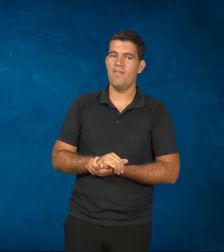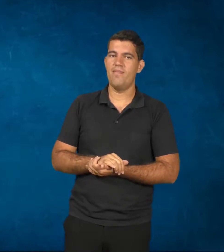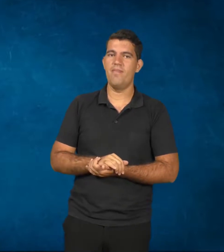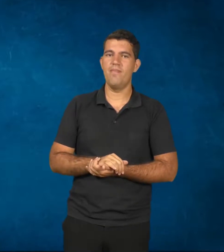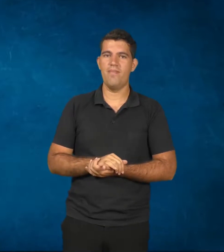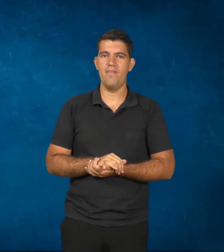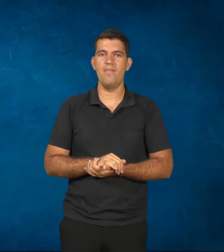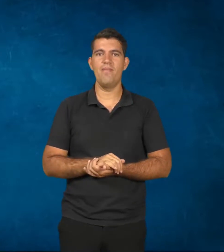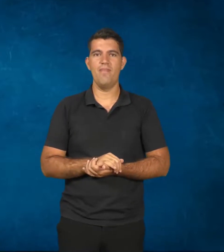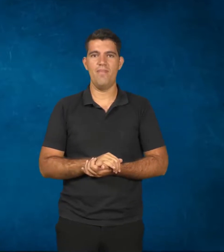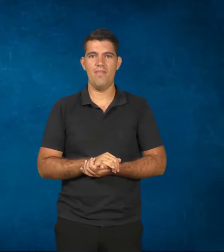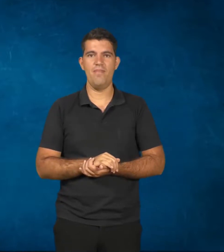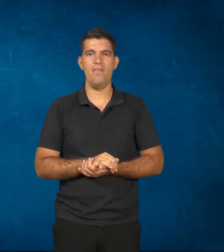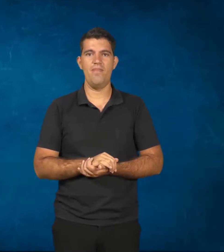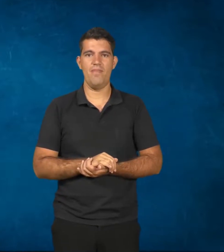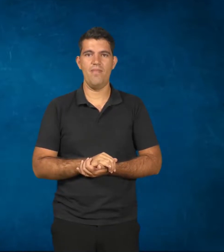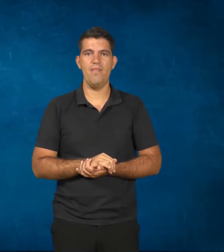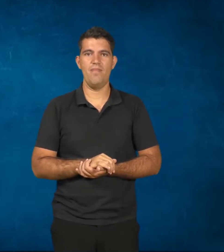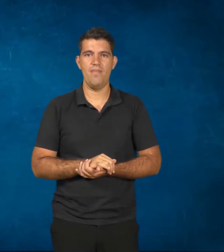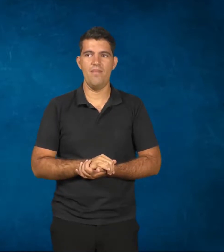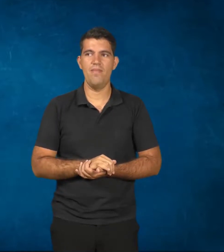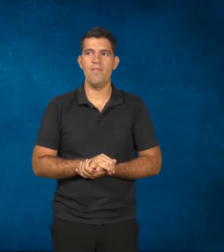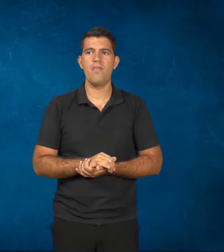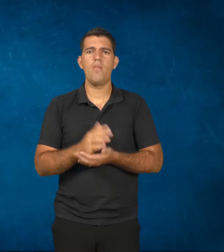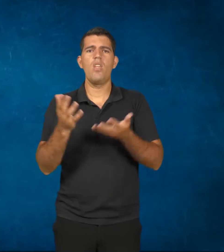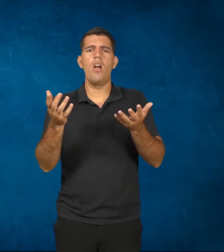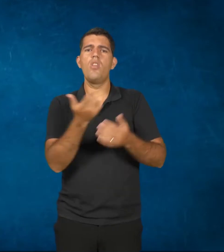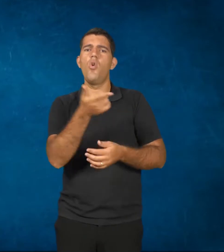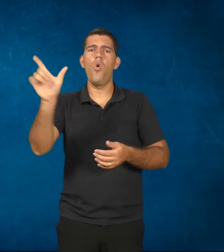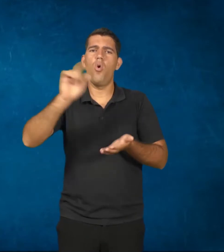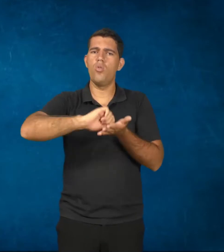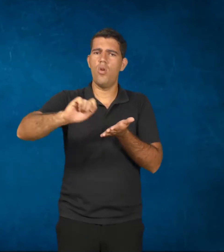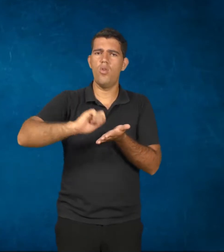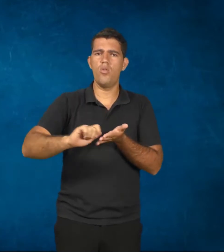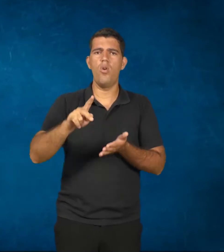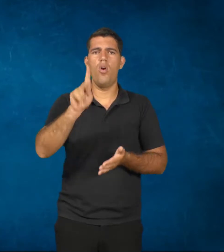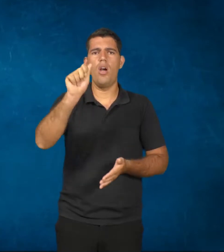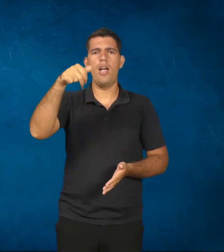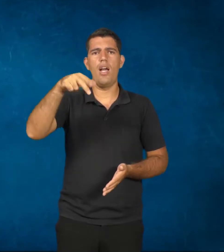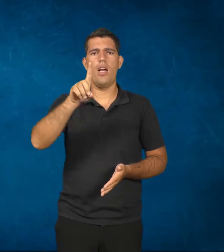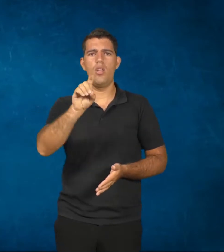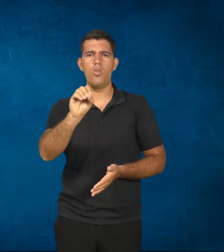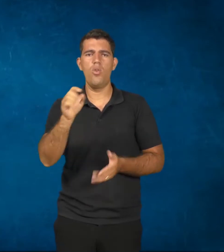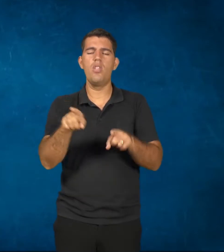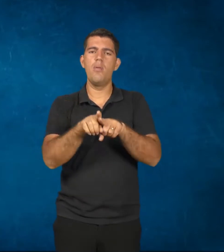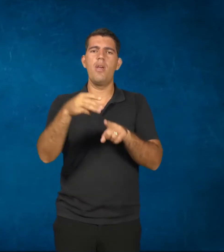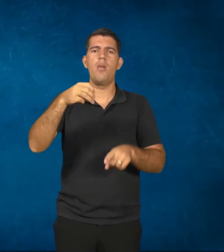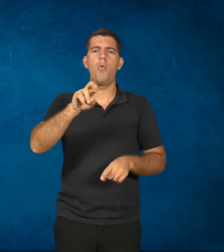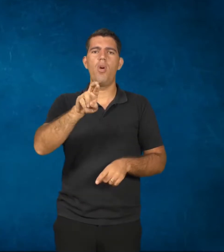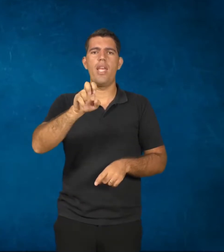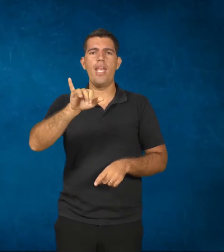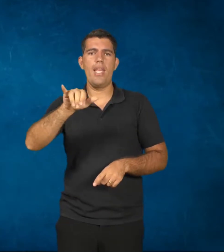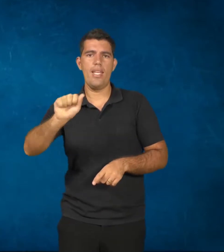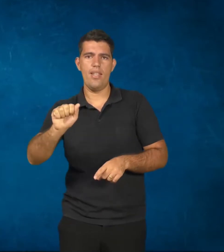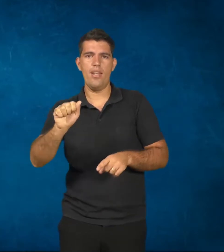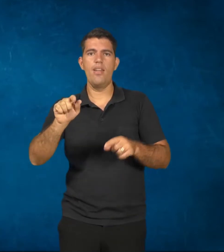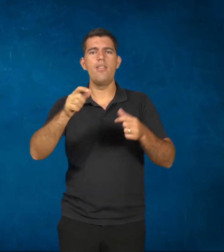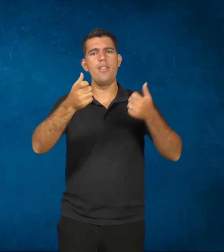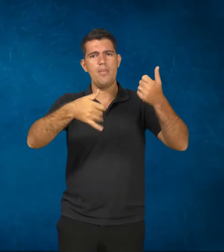administrativas às práticas pedagógicas. Para Candô e Moreira, currículo é o conjunto de práticas que propiciam